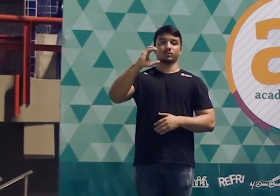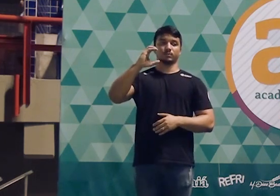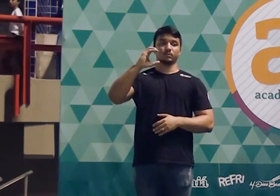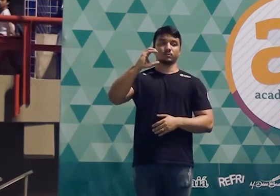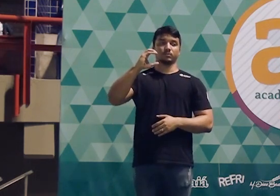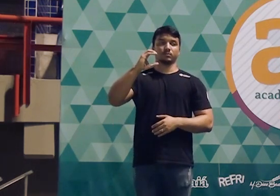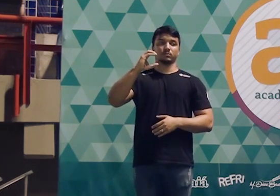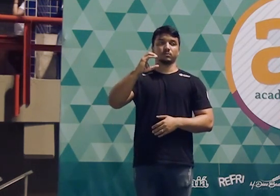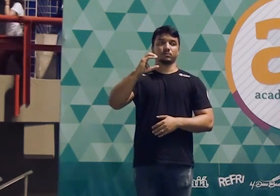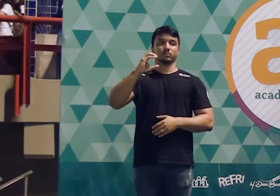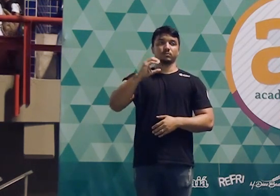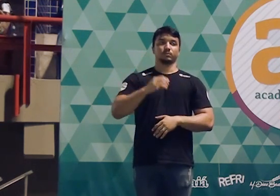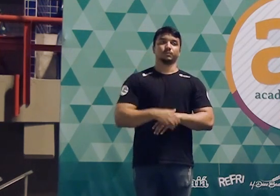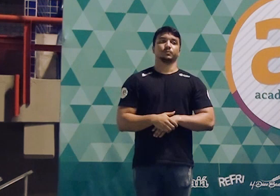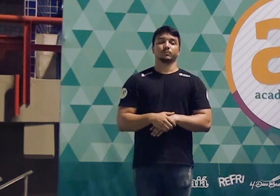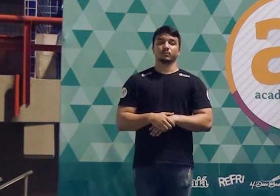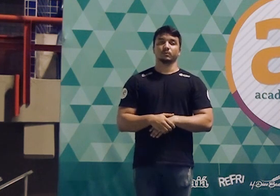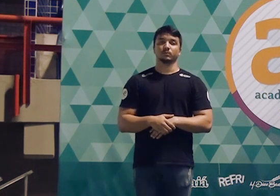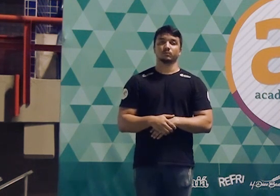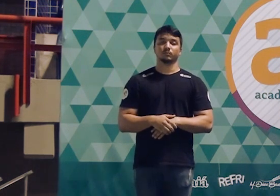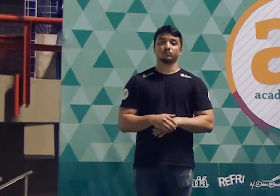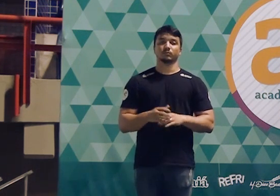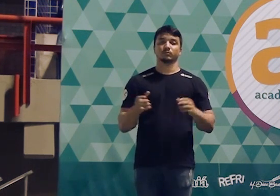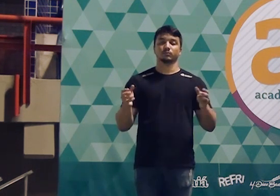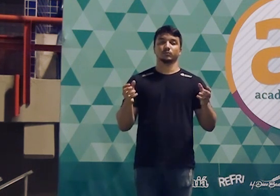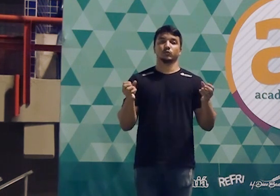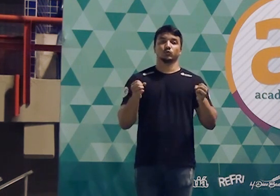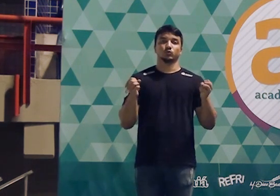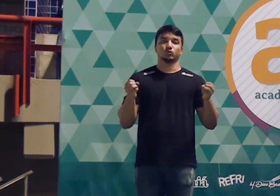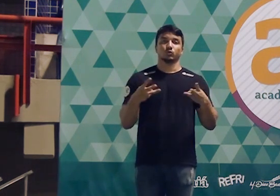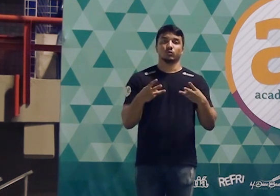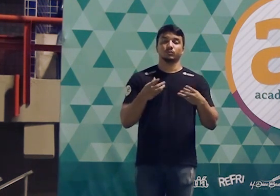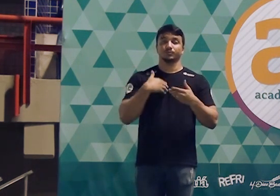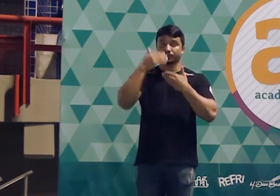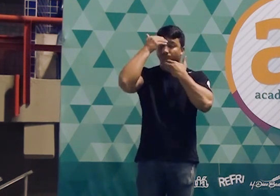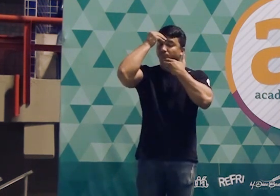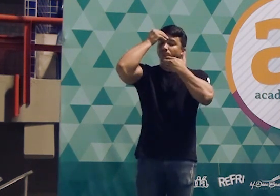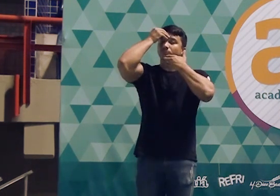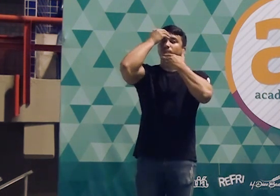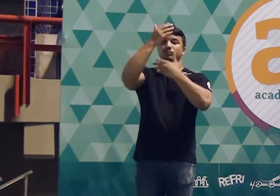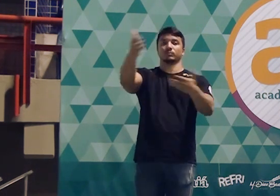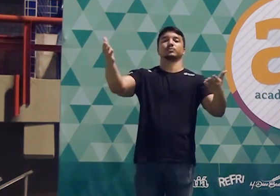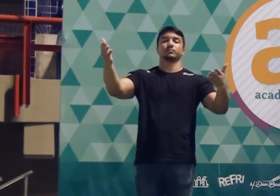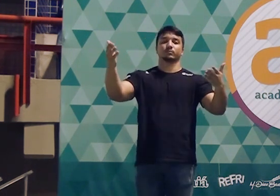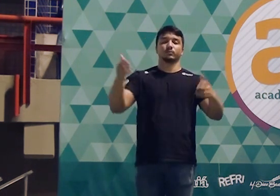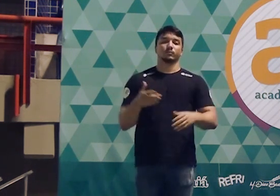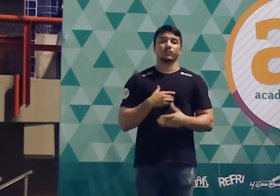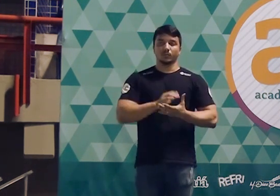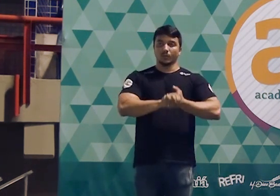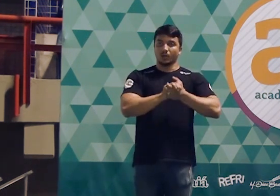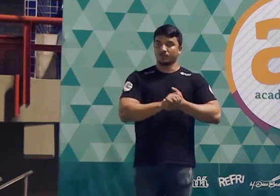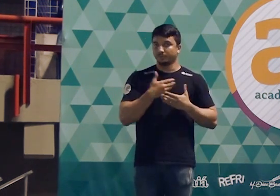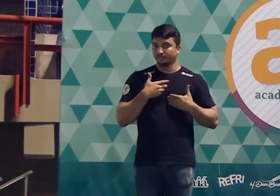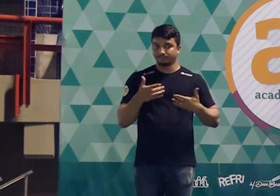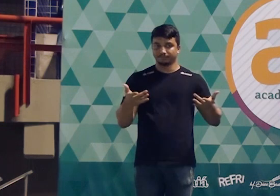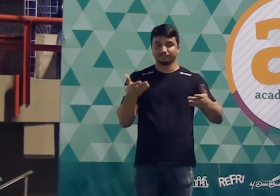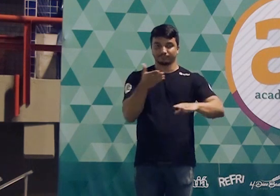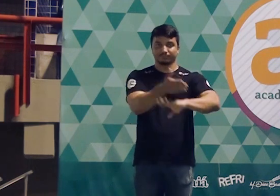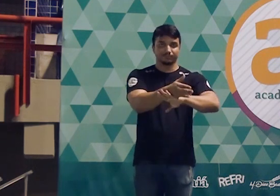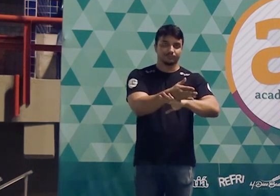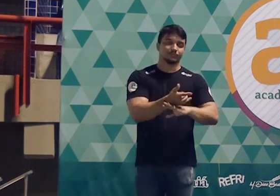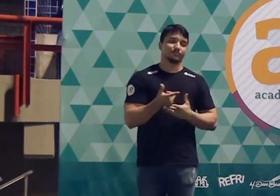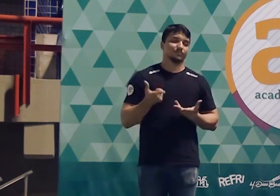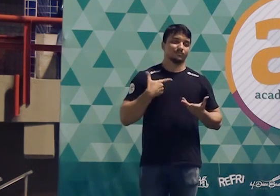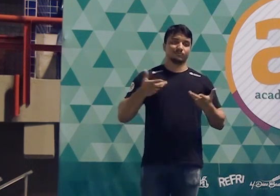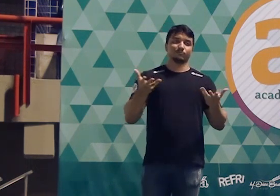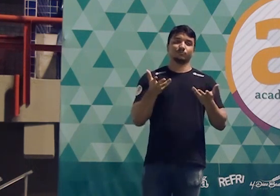de certeza. Beleza? Show? Gente, brigadíssimo, tá? Foi um prazer enorme